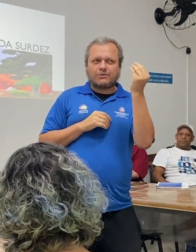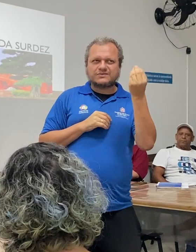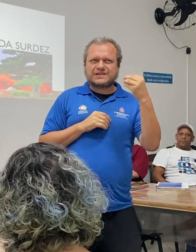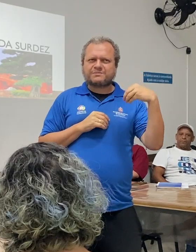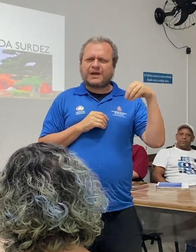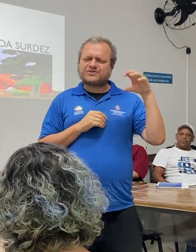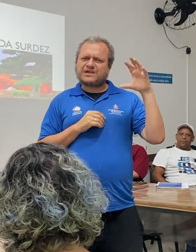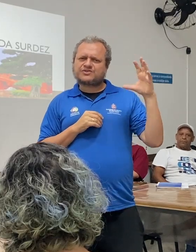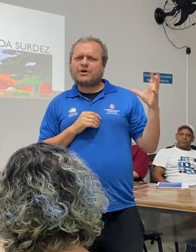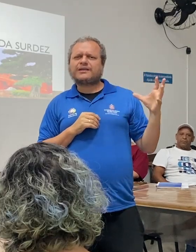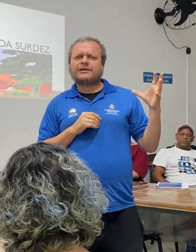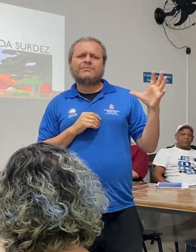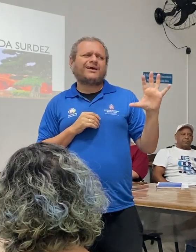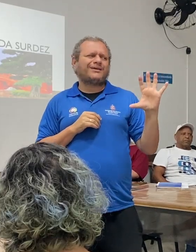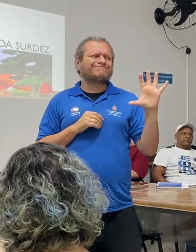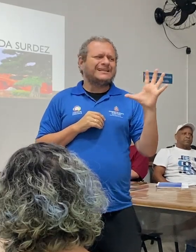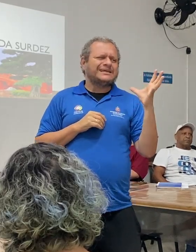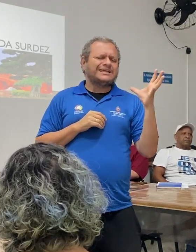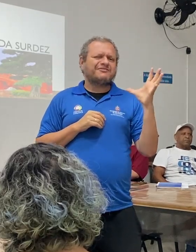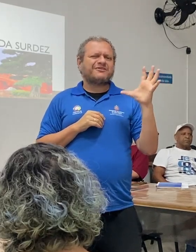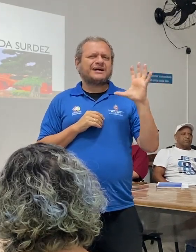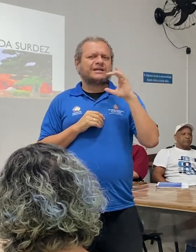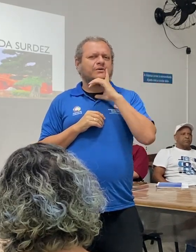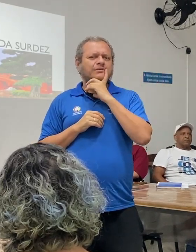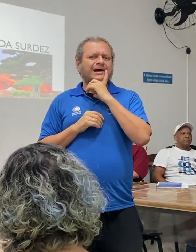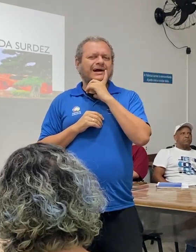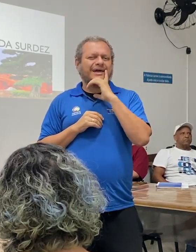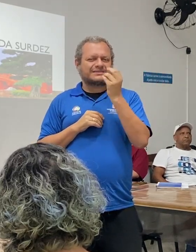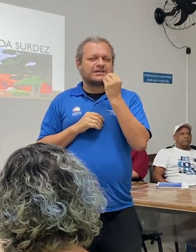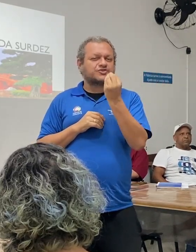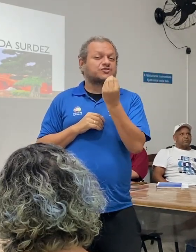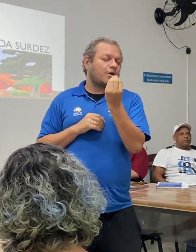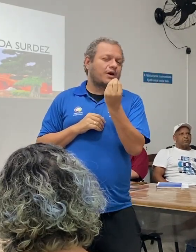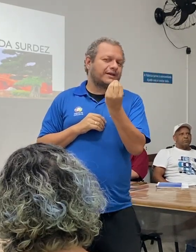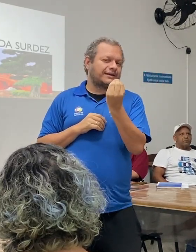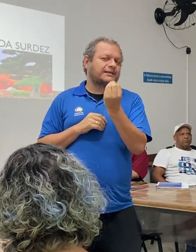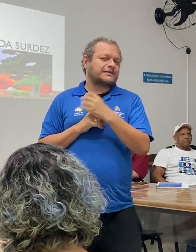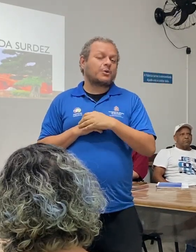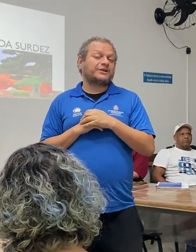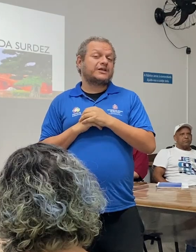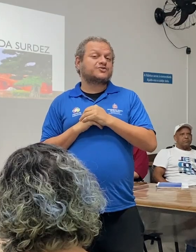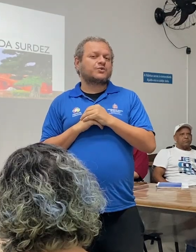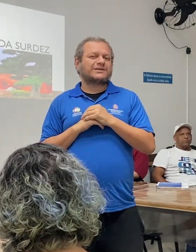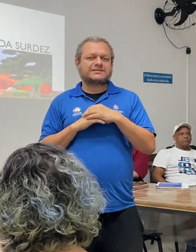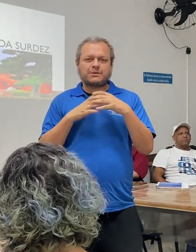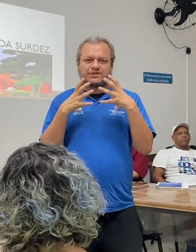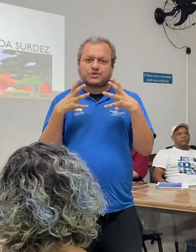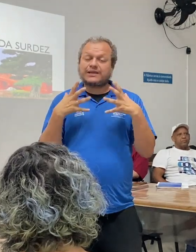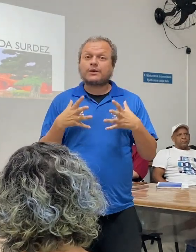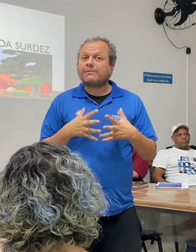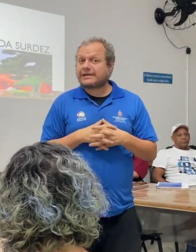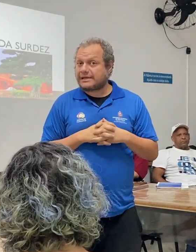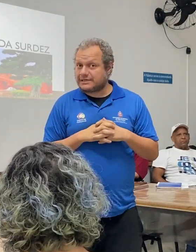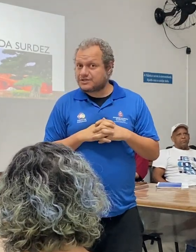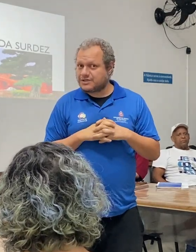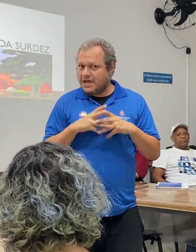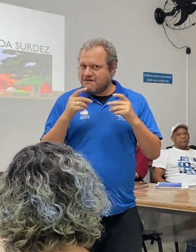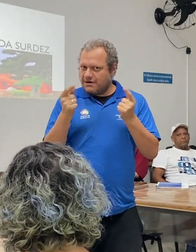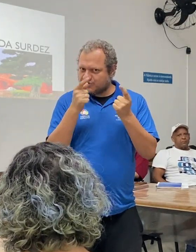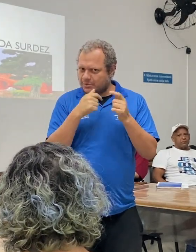alguns aspectos na história também levaram a essa história, né, das comunidades surdas ser uma história tão marcante. Vamos descobrir com